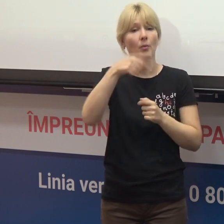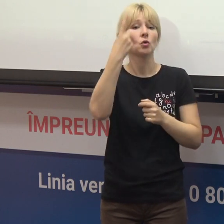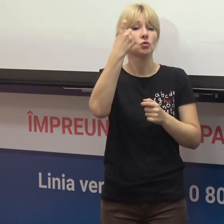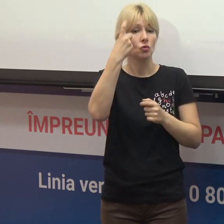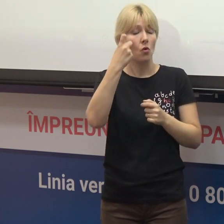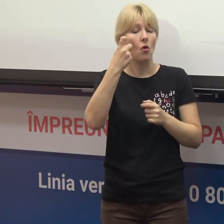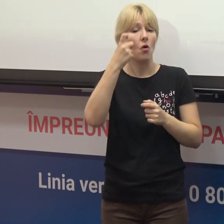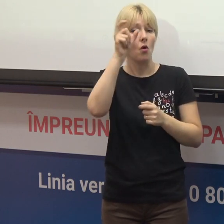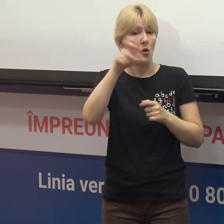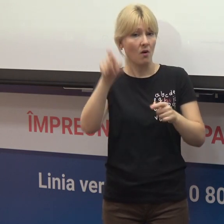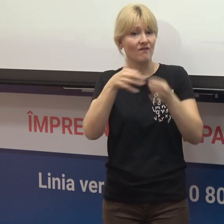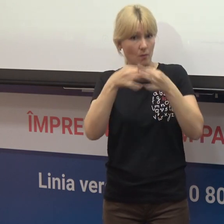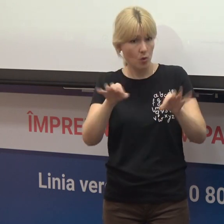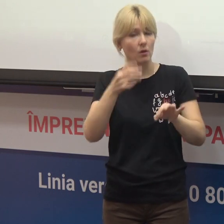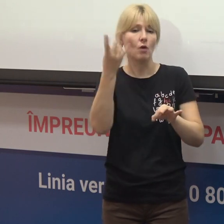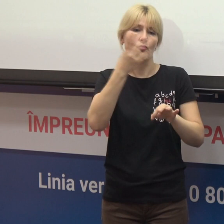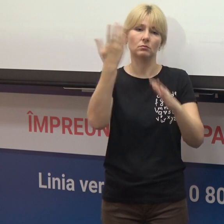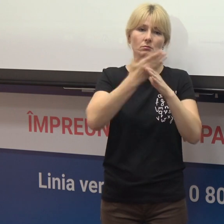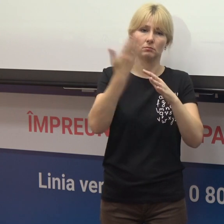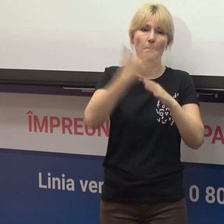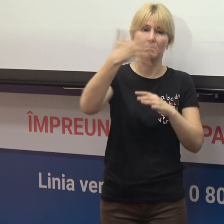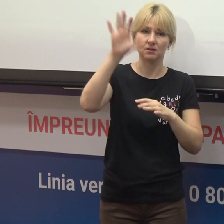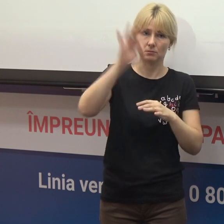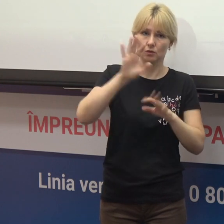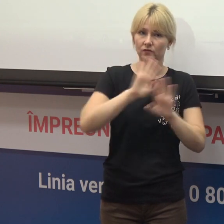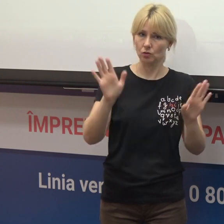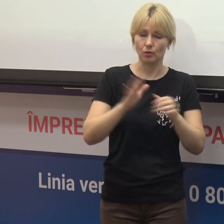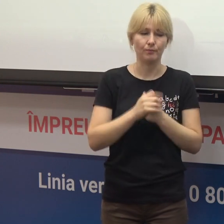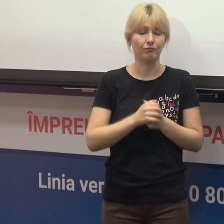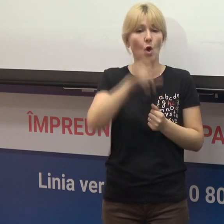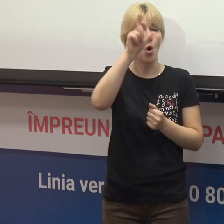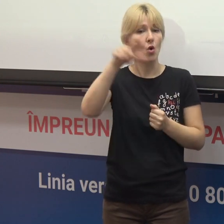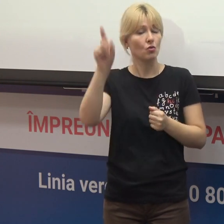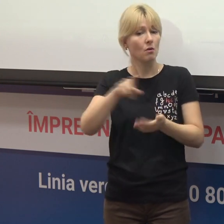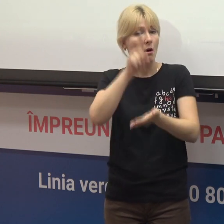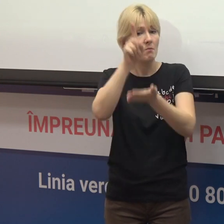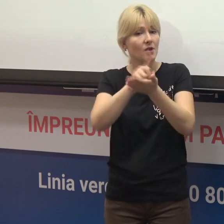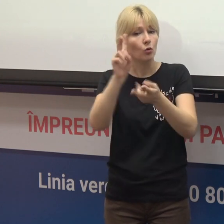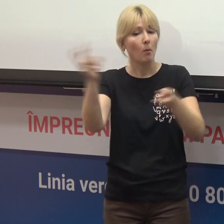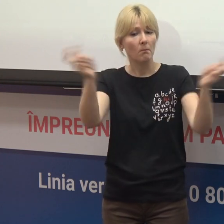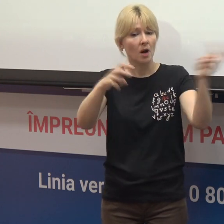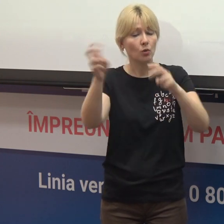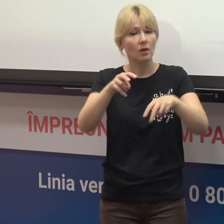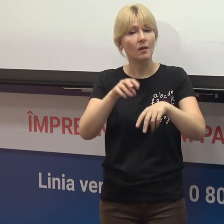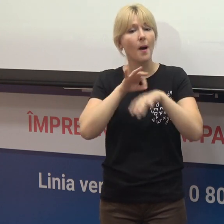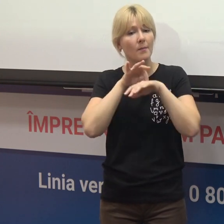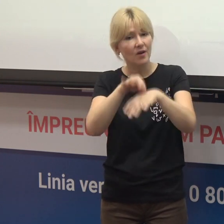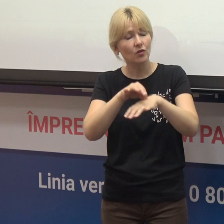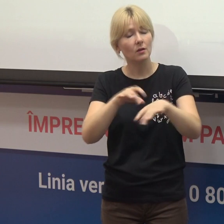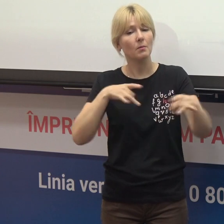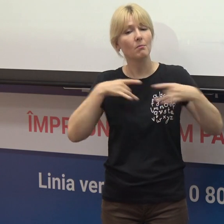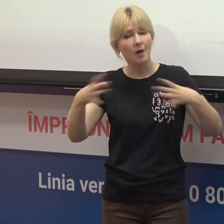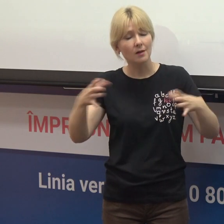evident, organizatorii vor fi obligați să respecte acele norme și